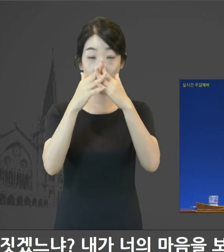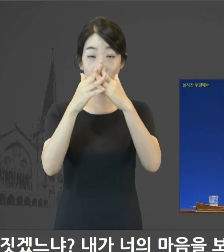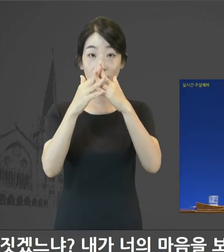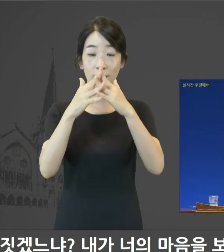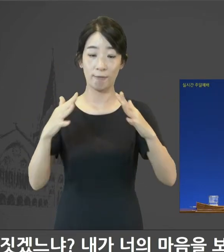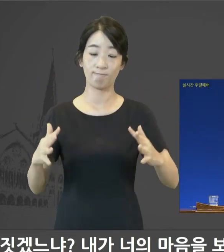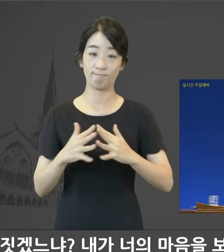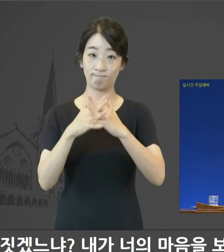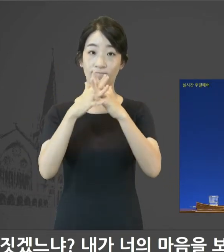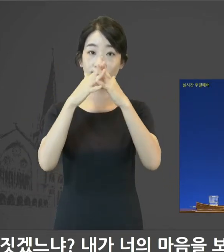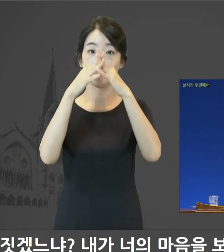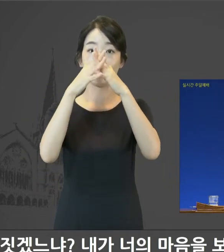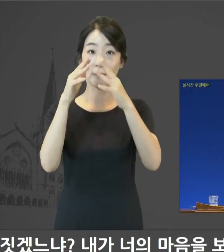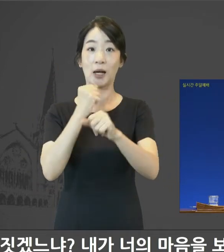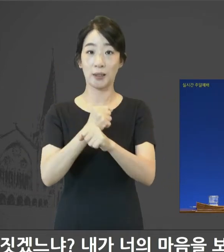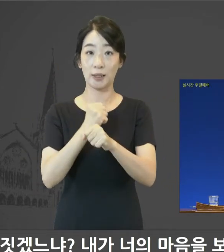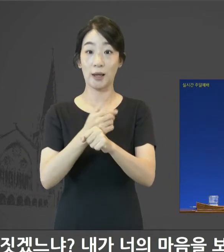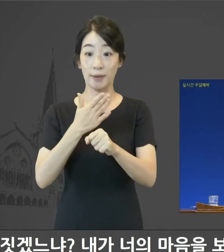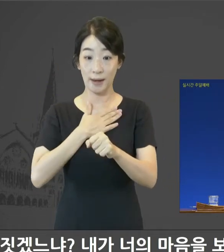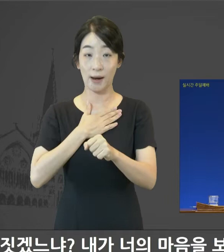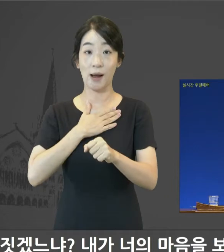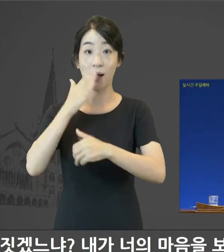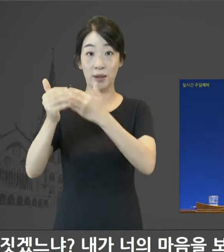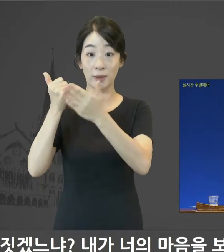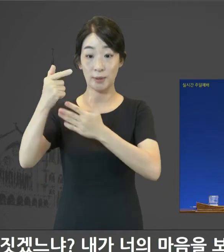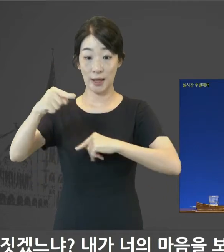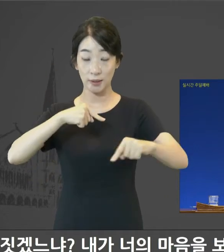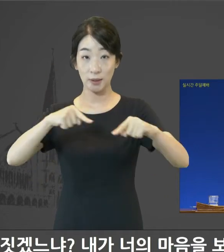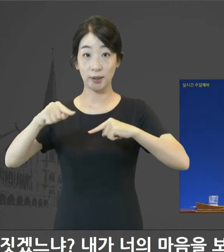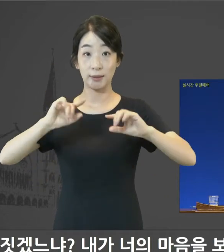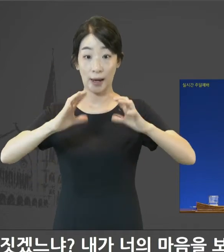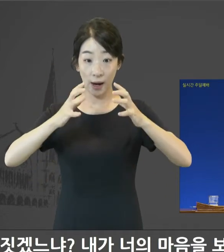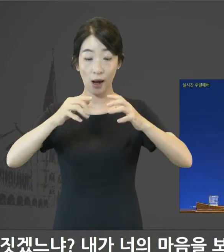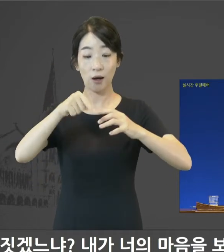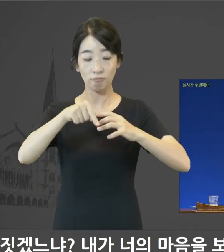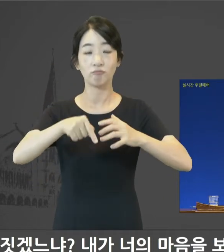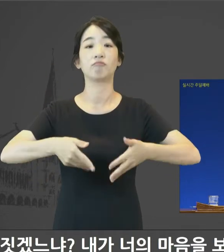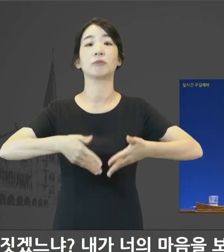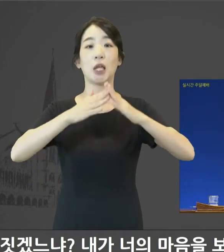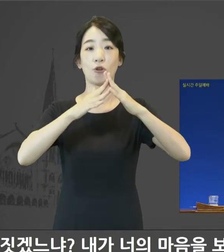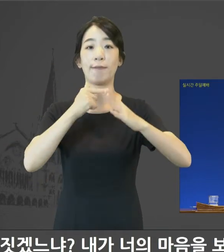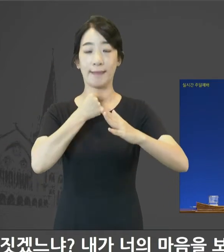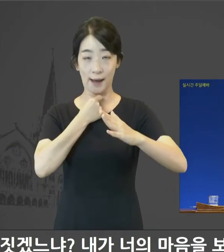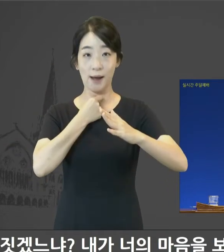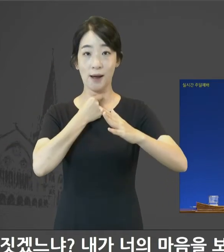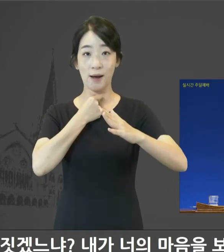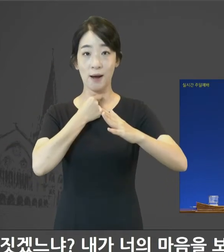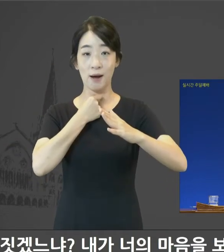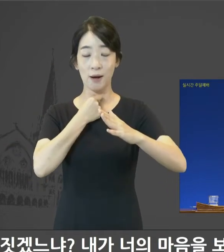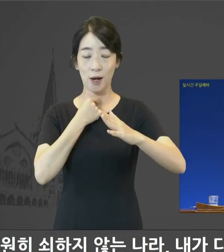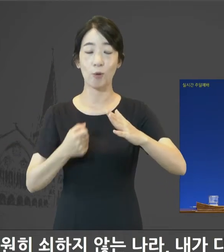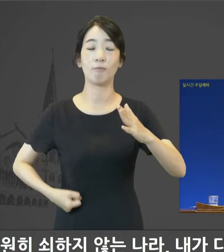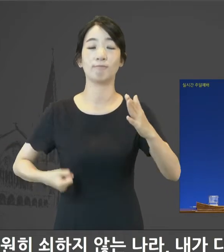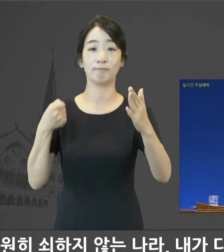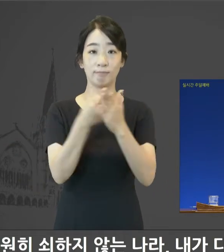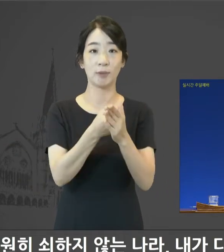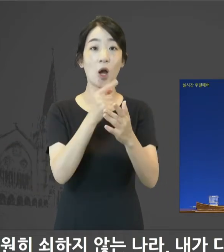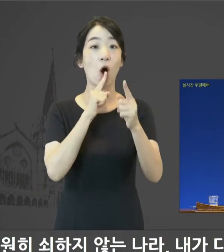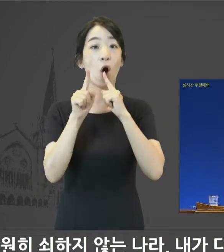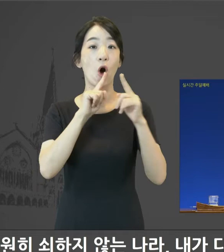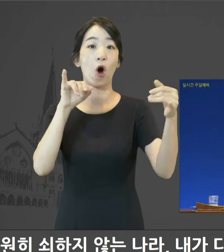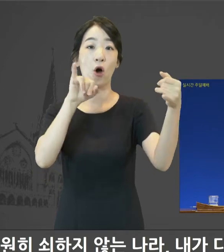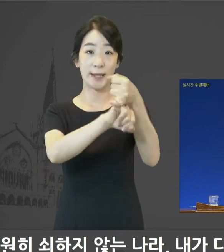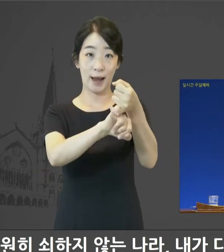곧 내가 다스리는 나라를 네 가문 위에 세우겠다. 이게 하나님과 다윗이 맺은